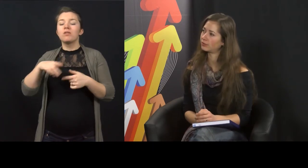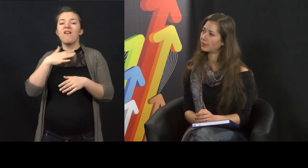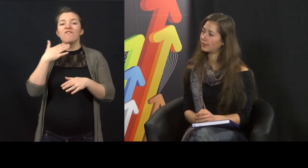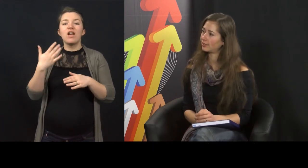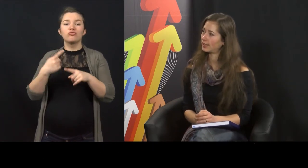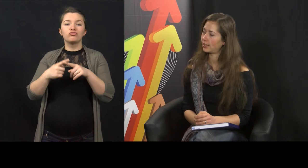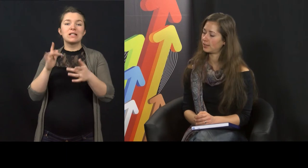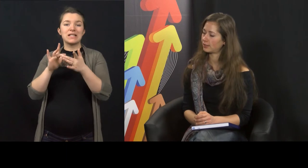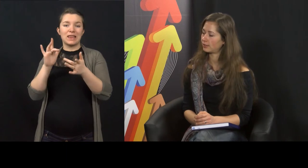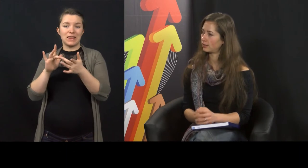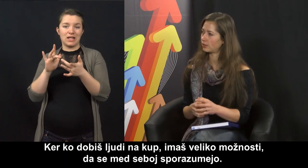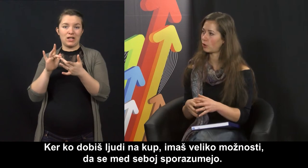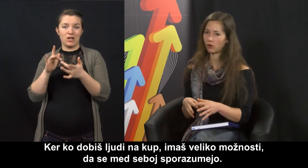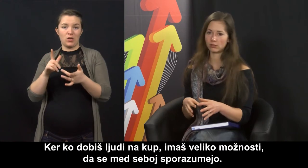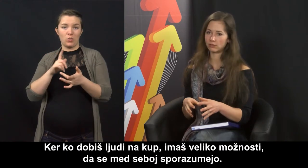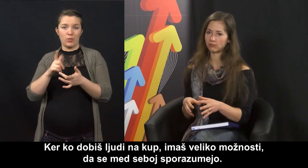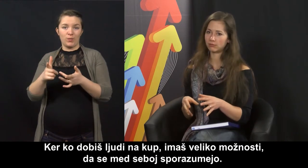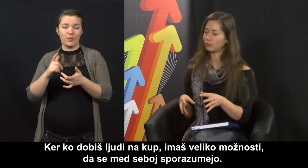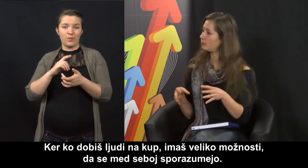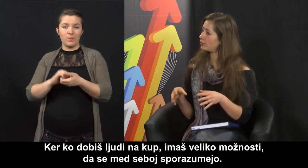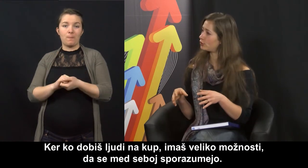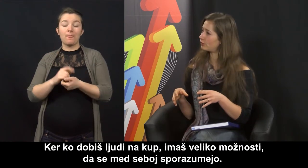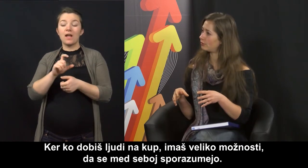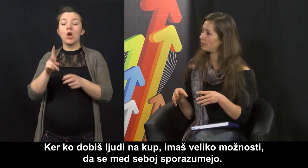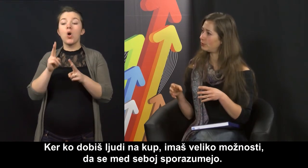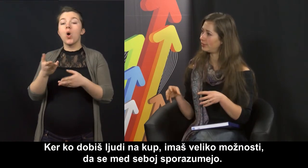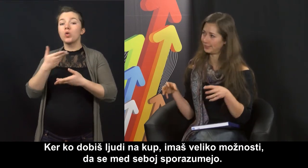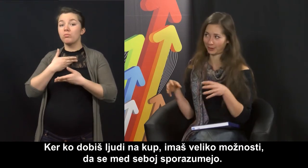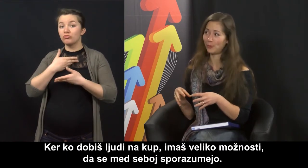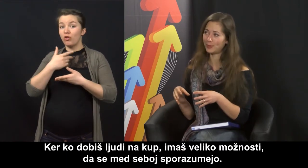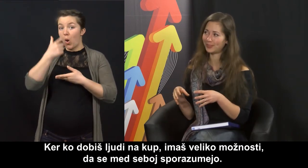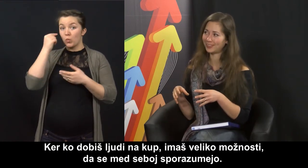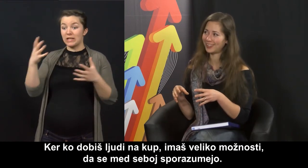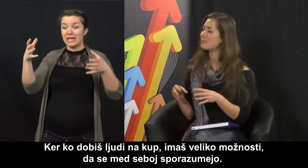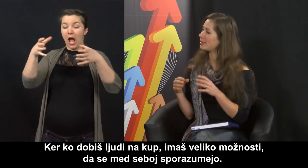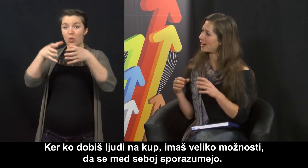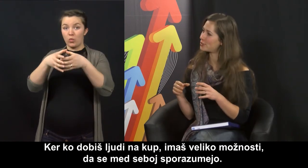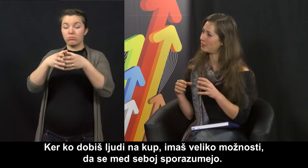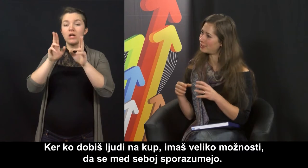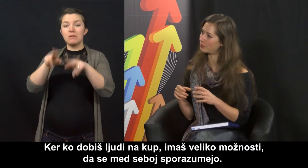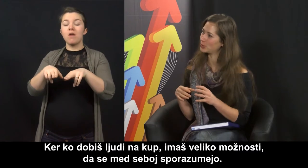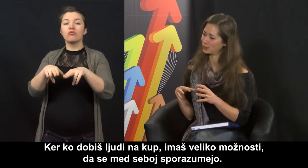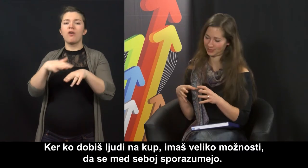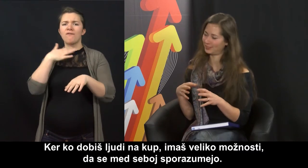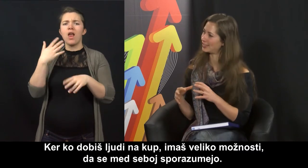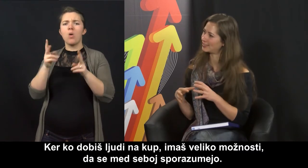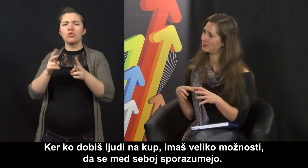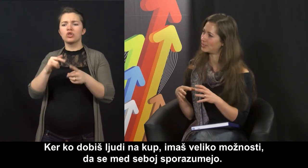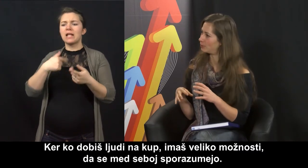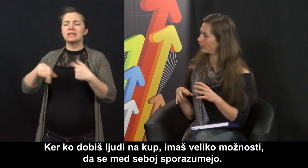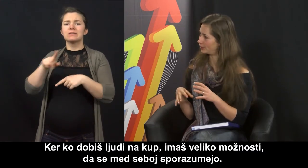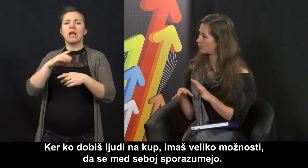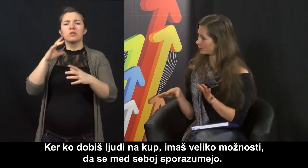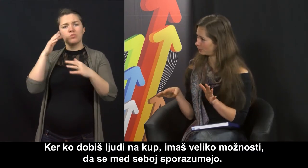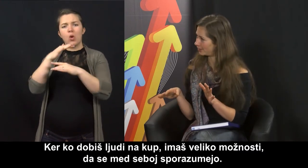stiku. Ker ko dobiš ljudi na kup, imaš veliko možnosti, da se